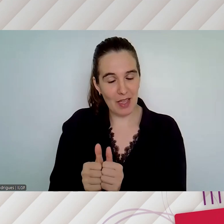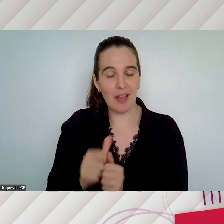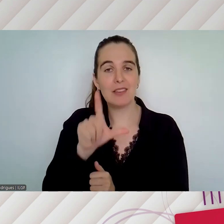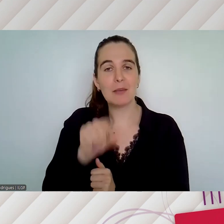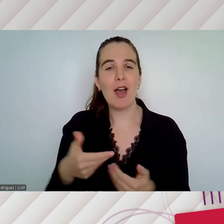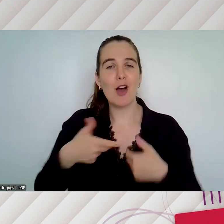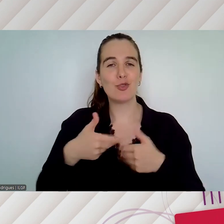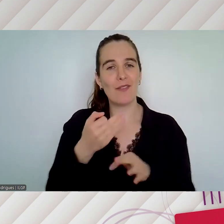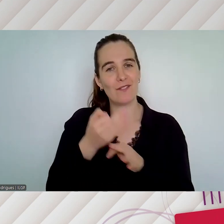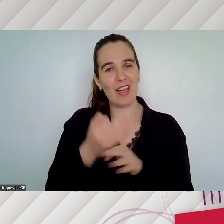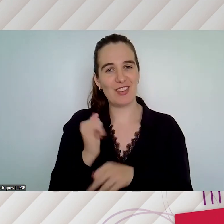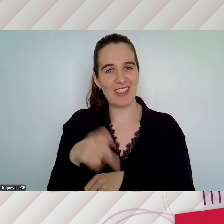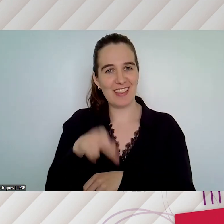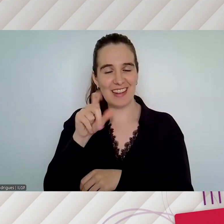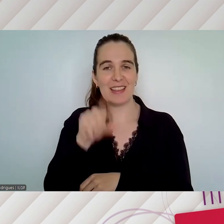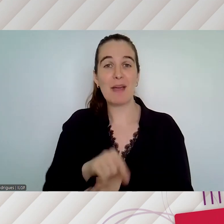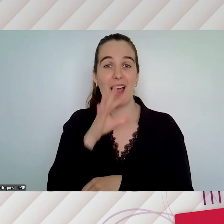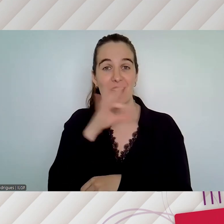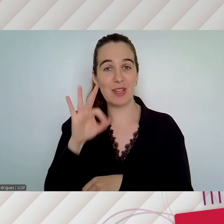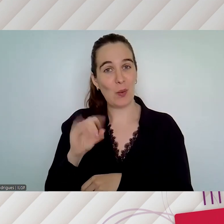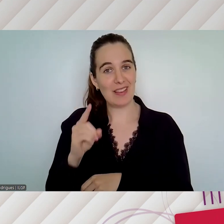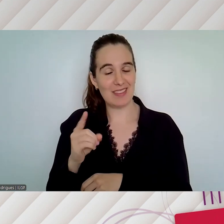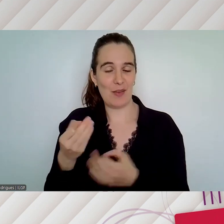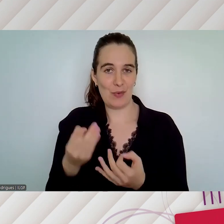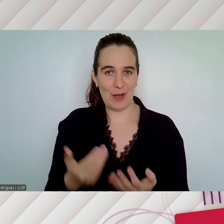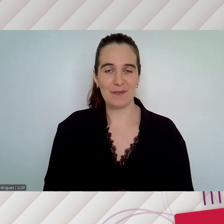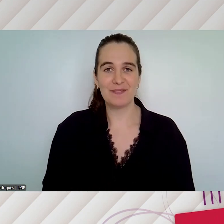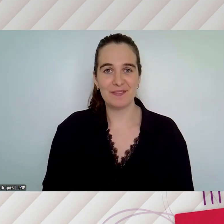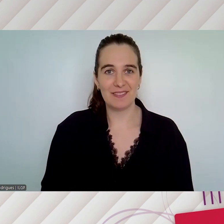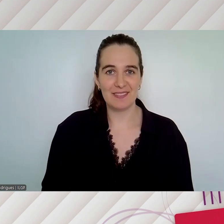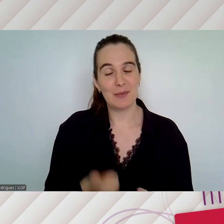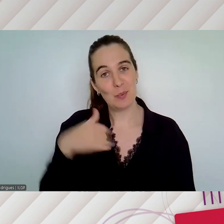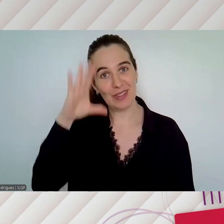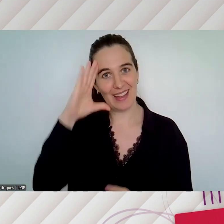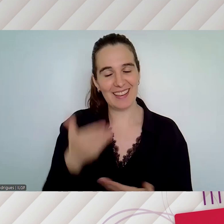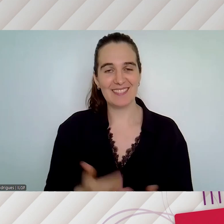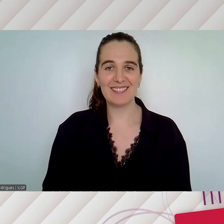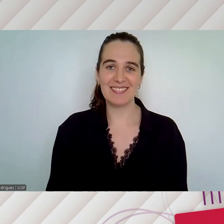celebrar o INA e os seus 46 anos. Boa tarde.